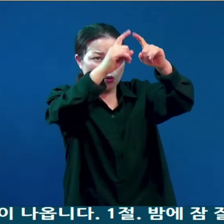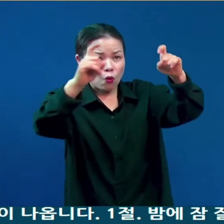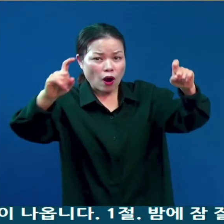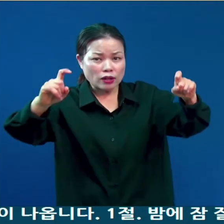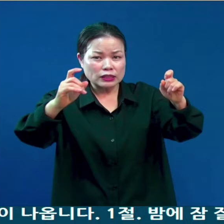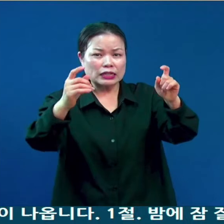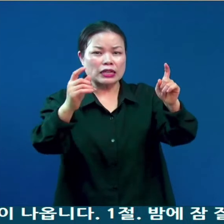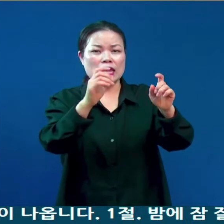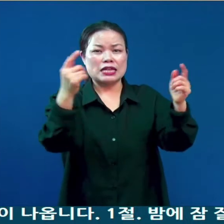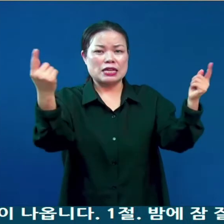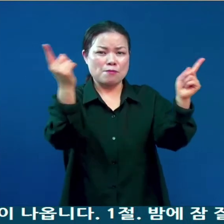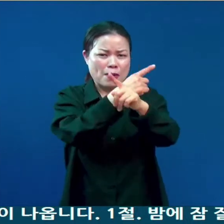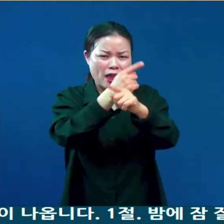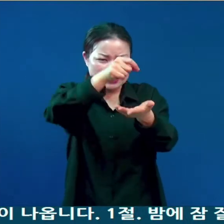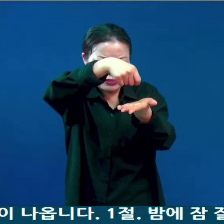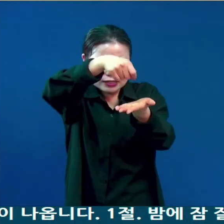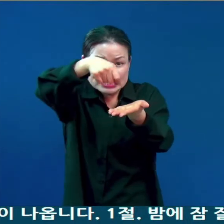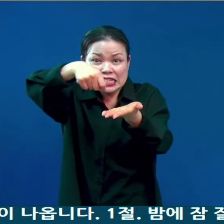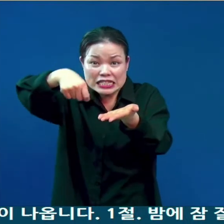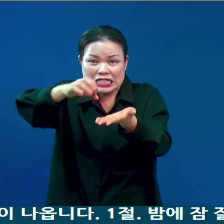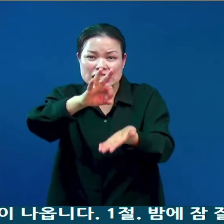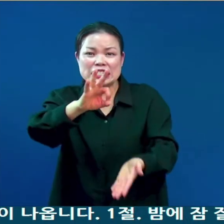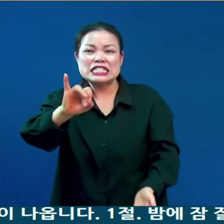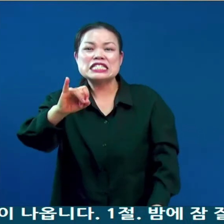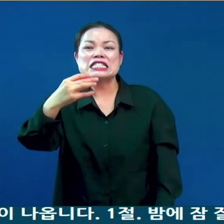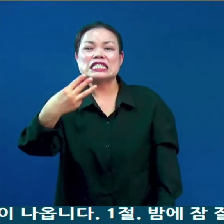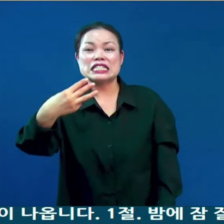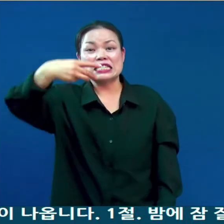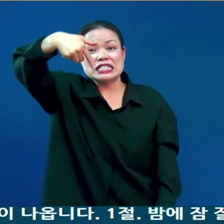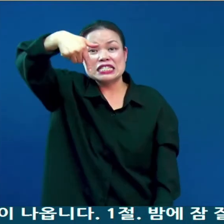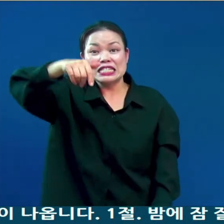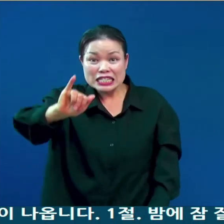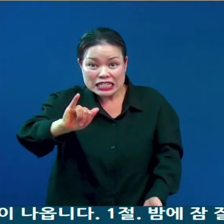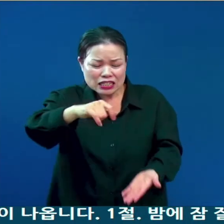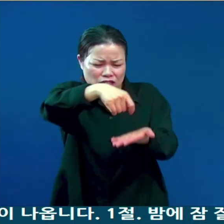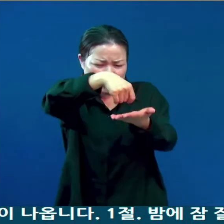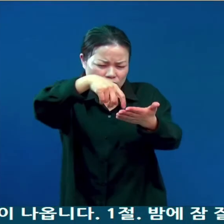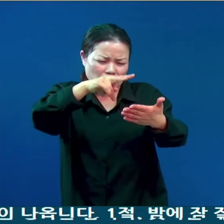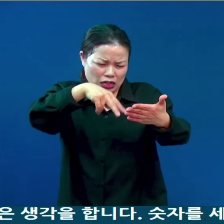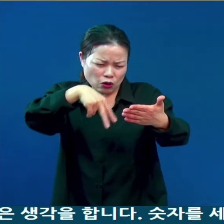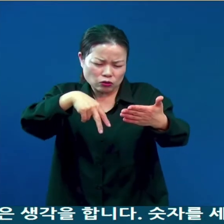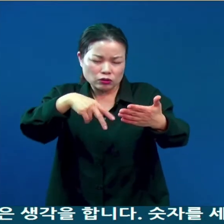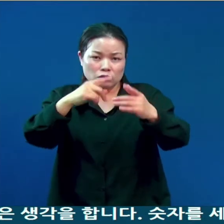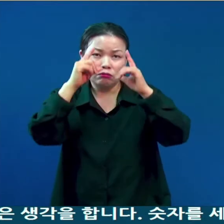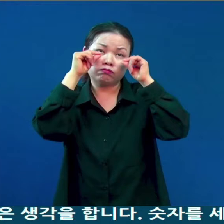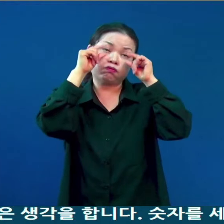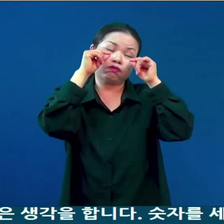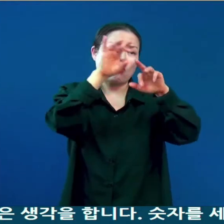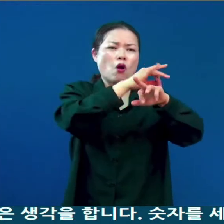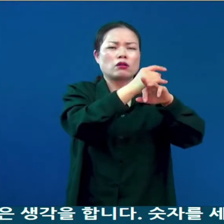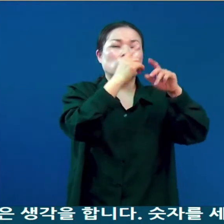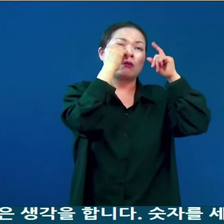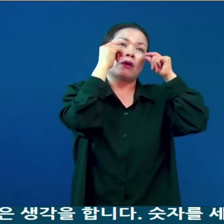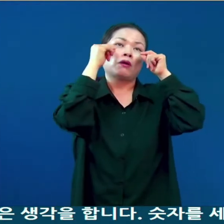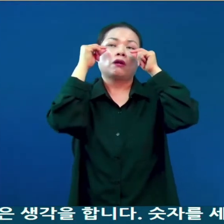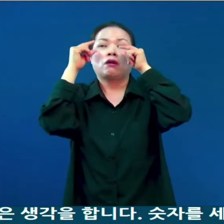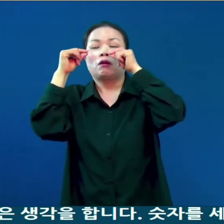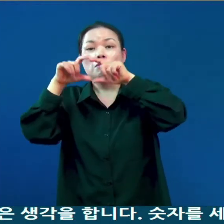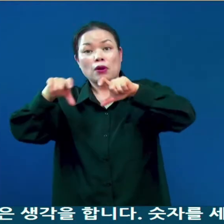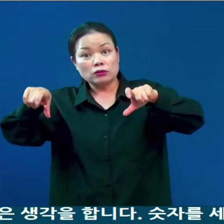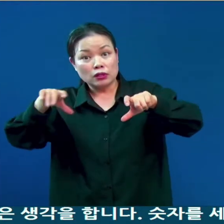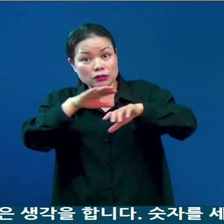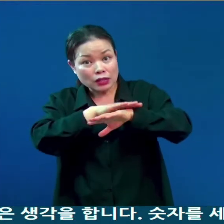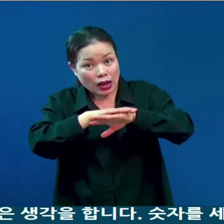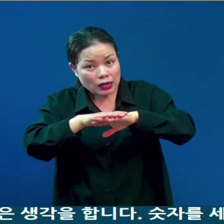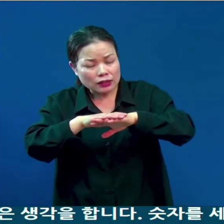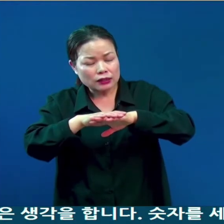가져오라는 것이었죠. 여러분, 잠이 오지 않음으로 잠이 잘 오지 않는다는 건 어쩌면 평소에 잠이